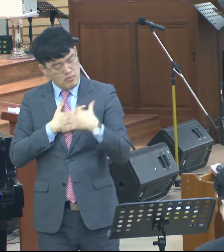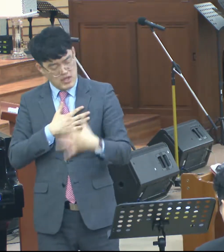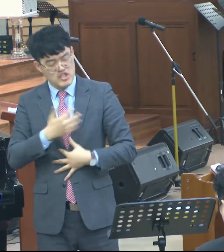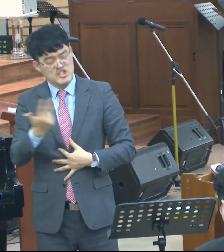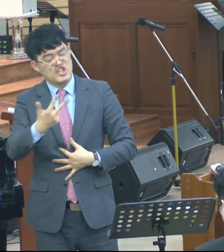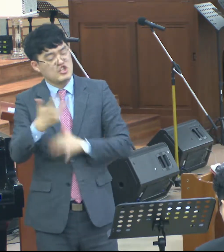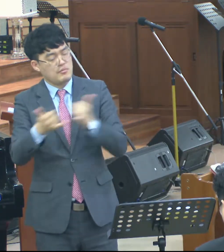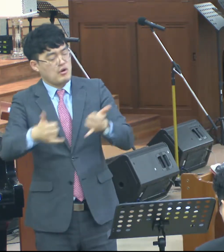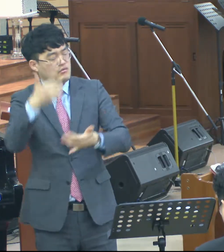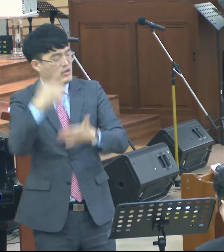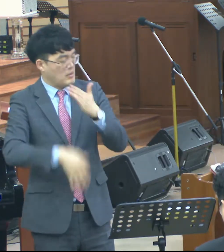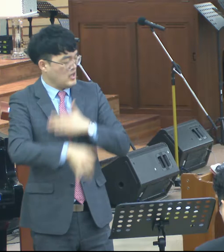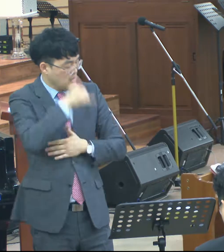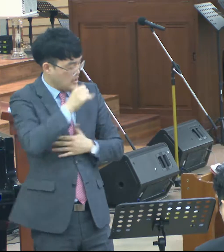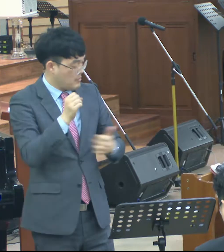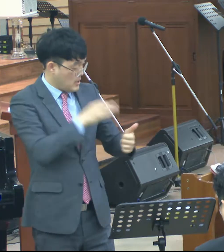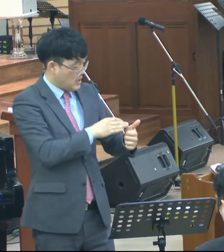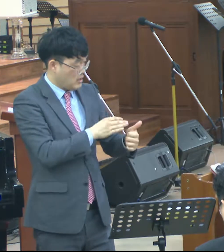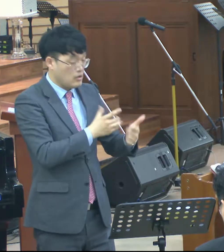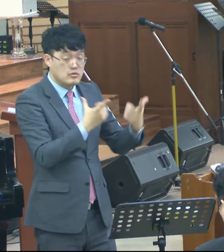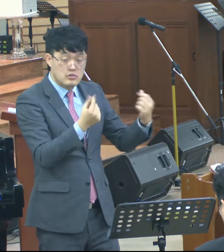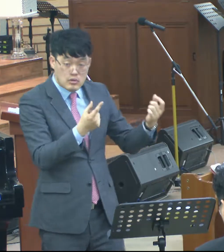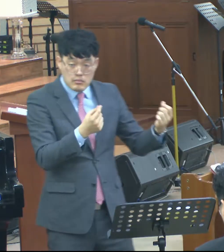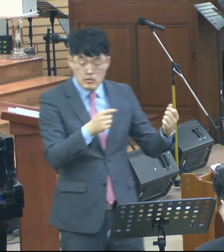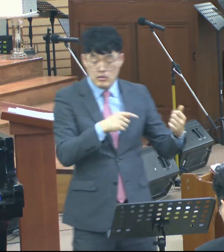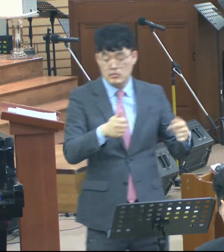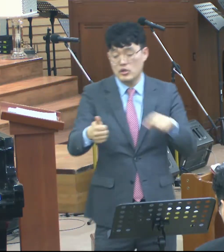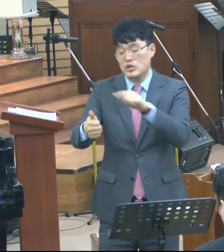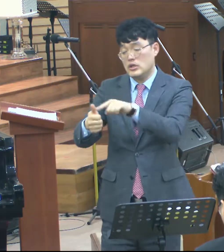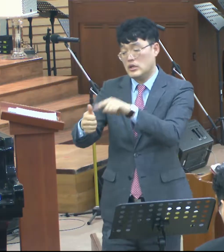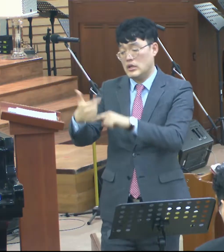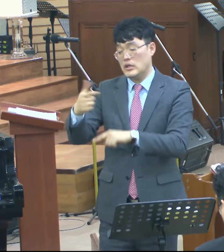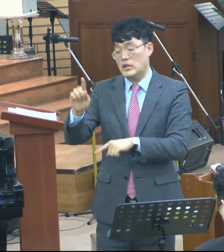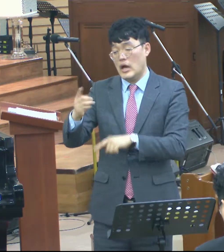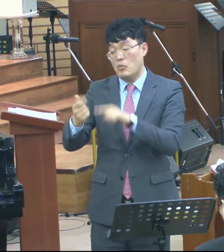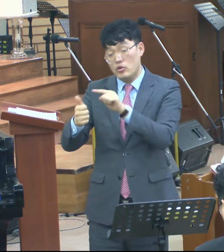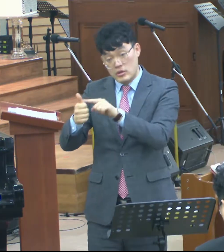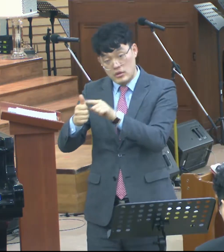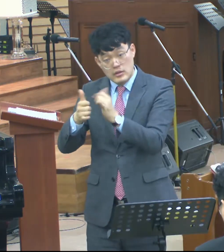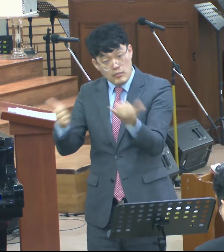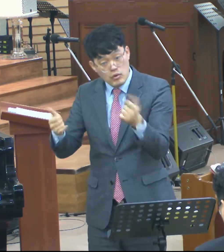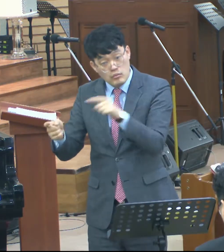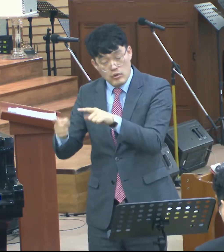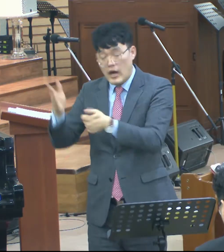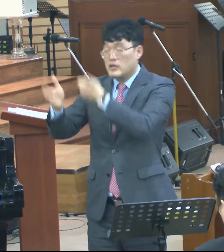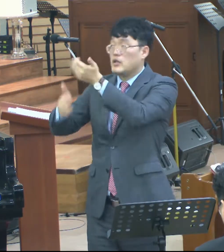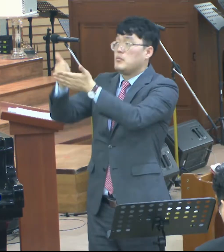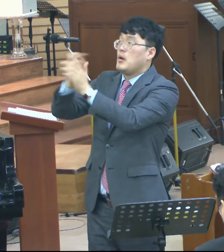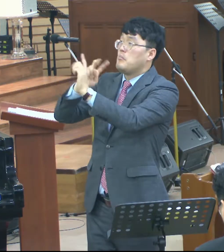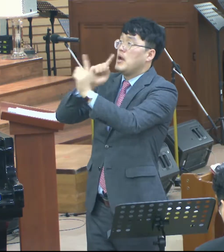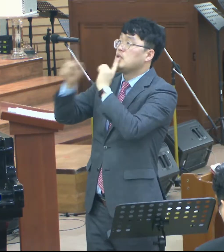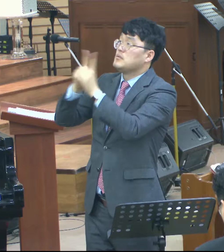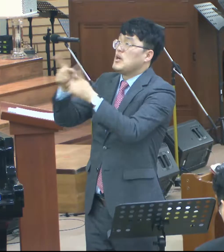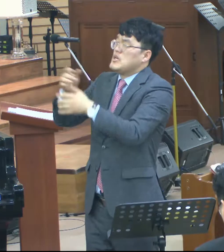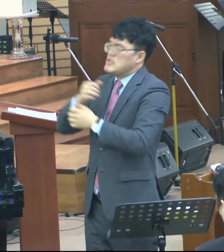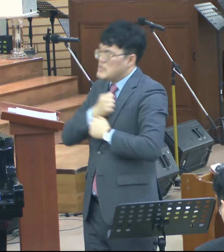대상이 아니에요. 토지를 팔라니요. 안 됩니다. 라고 말할 수 있는 사람. 이런 사람이